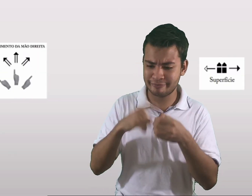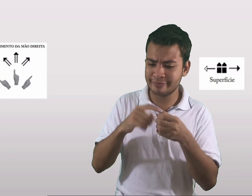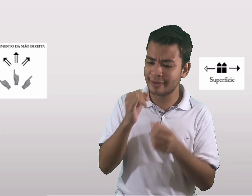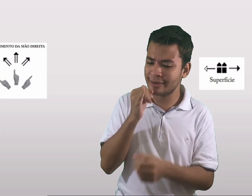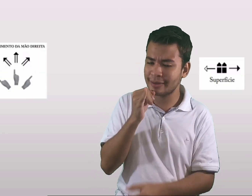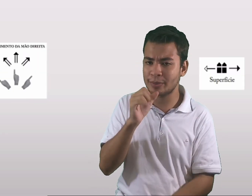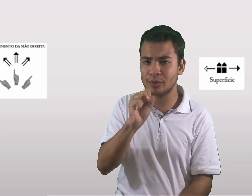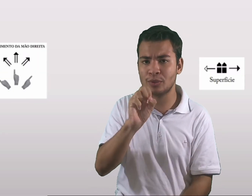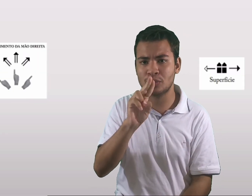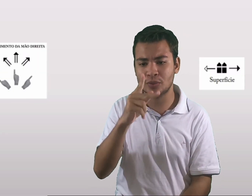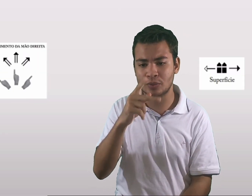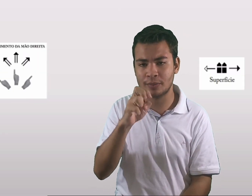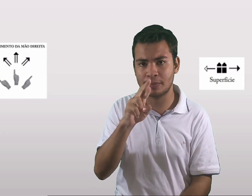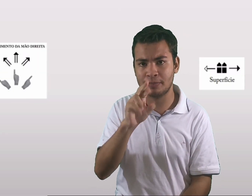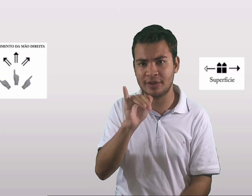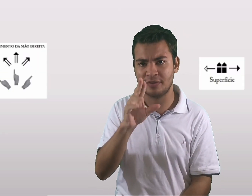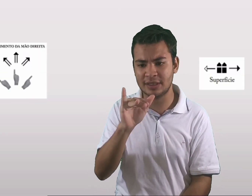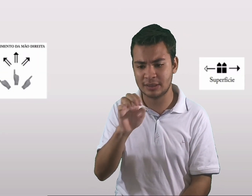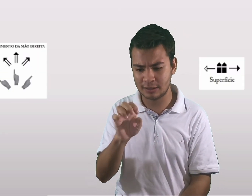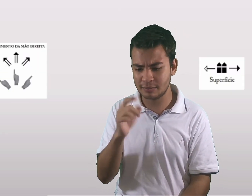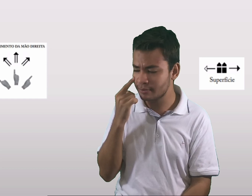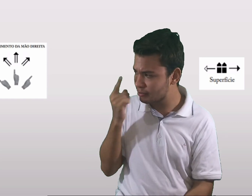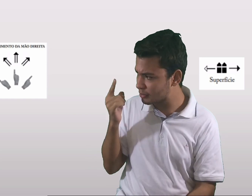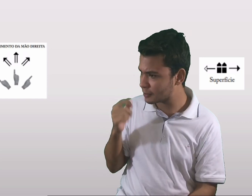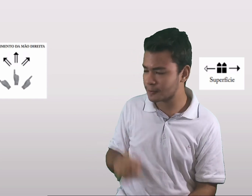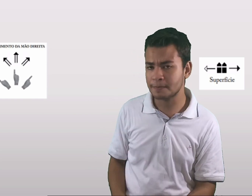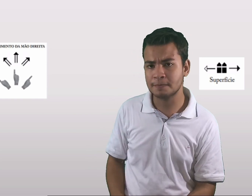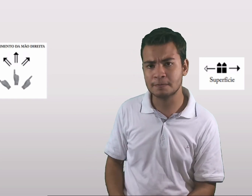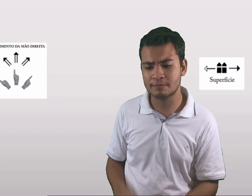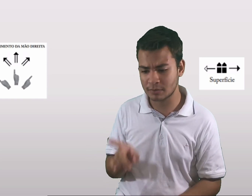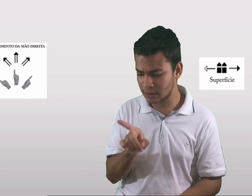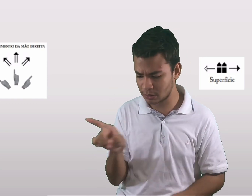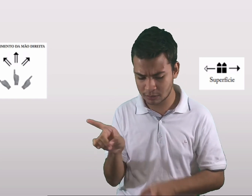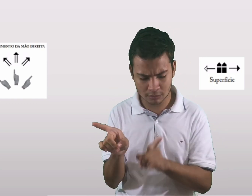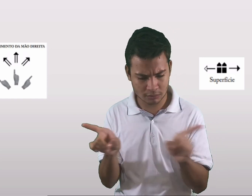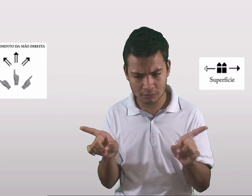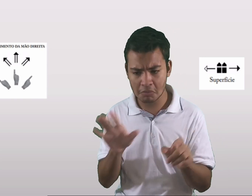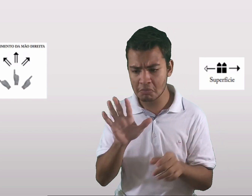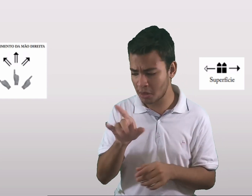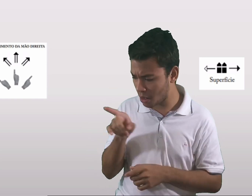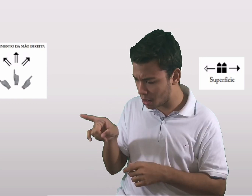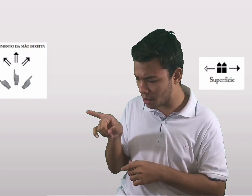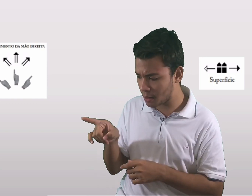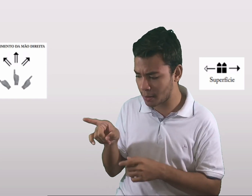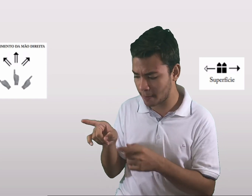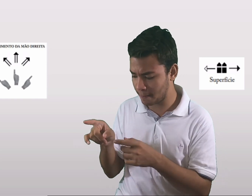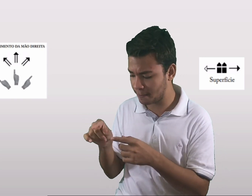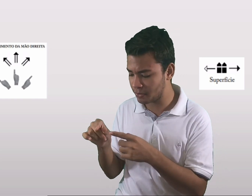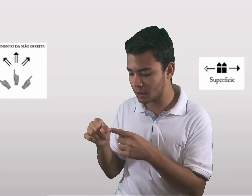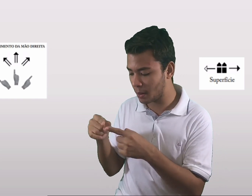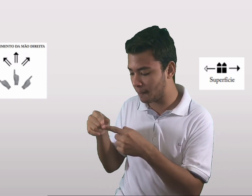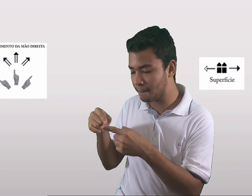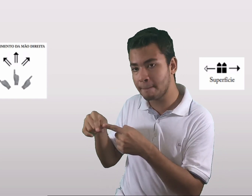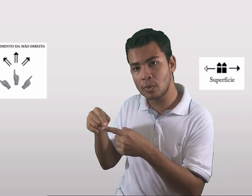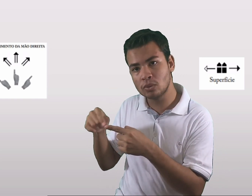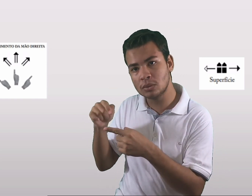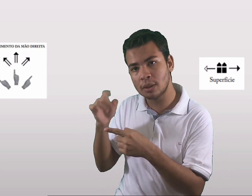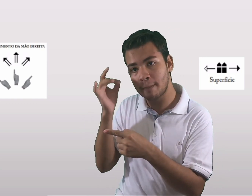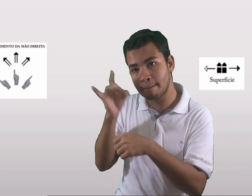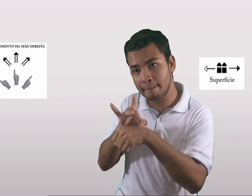para evitar aí confusões. Então, olha só, o sinal de superfície. Ele